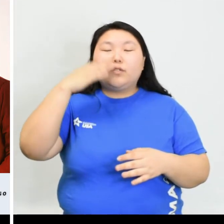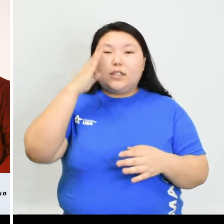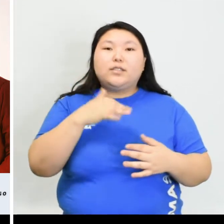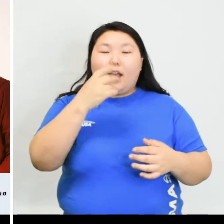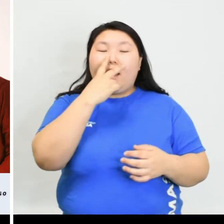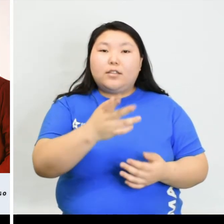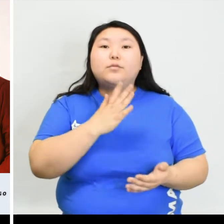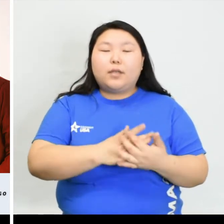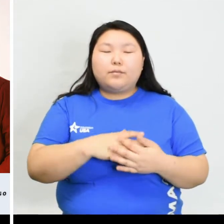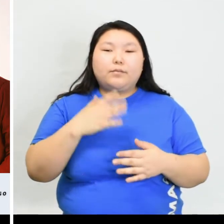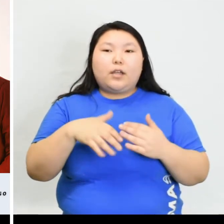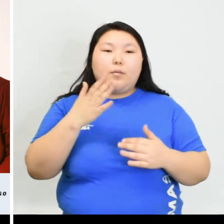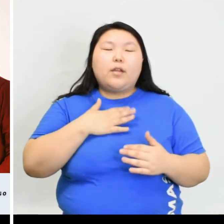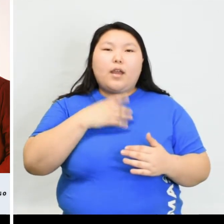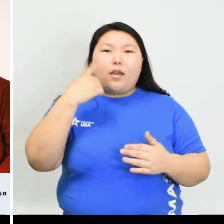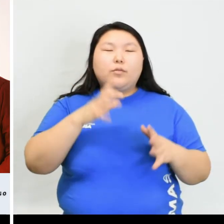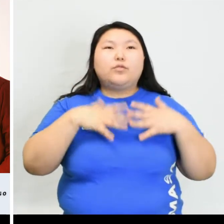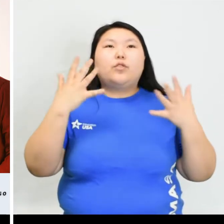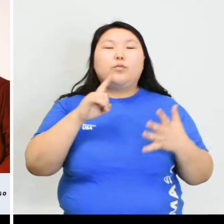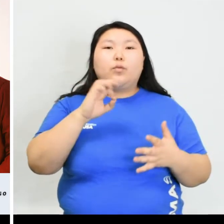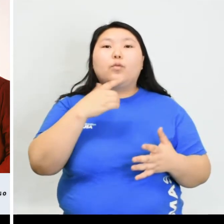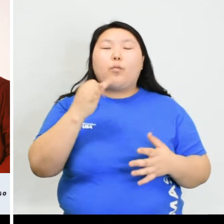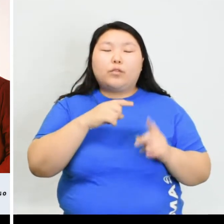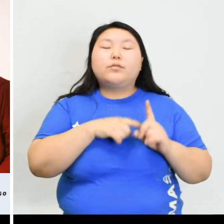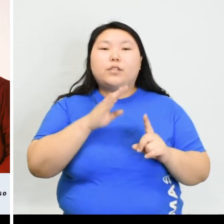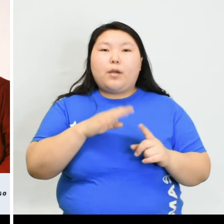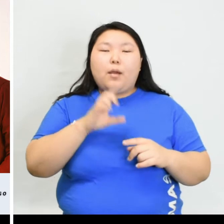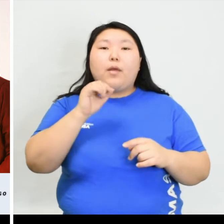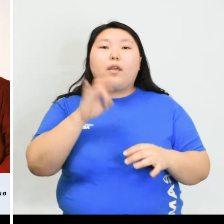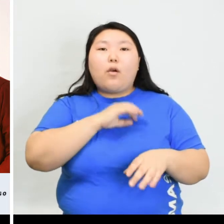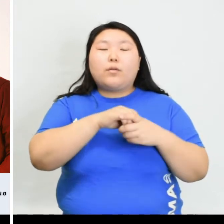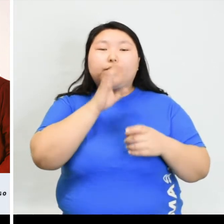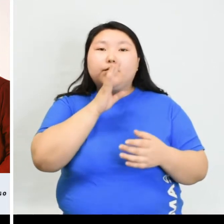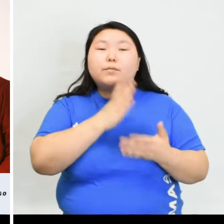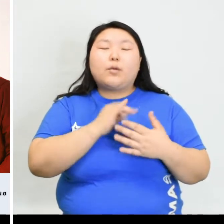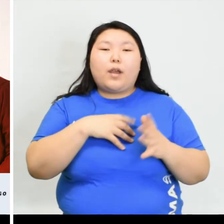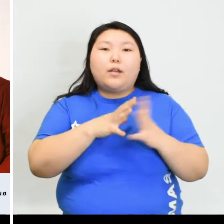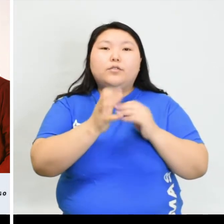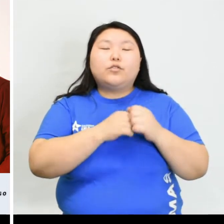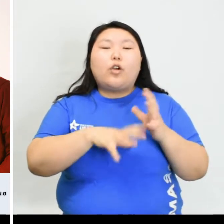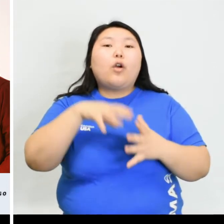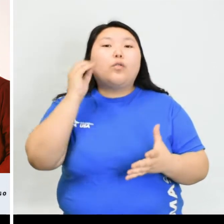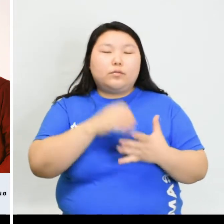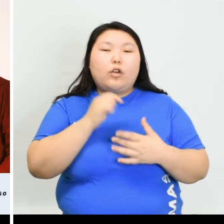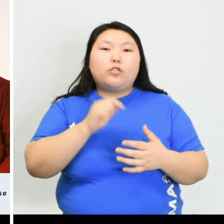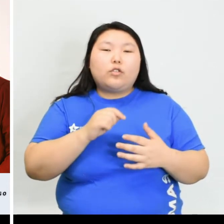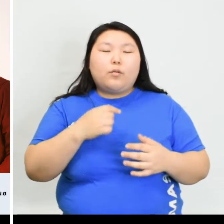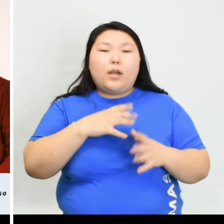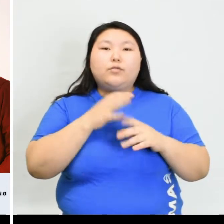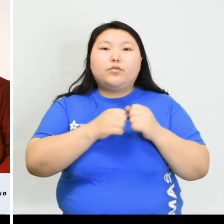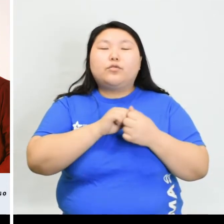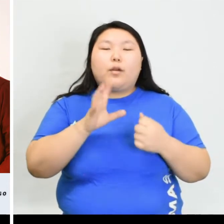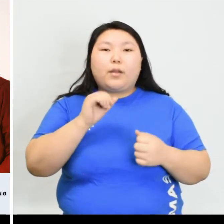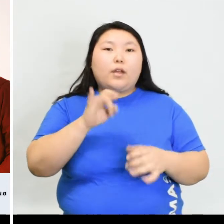сайн харж байгаа дүнгээ. Миний хамгийн том зөвлөгөө бол тий бакалаврлаа орох гэж л одоо 10 жилийн оюутнуудаа тий одоохон 10 жилийн